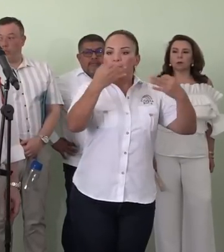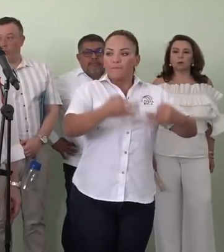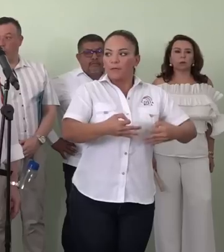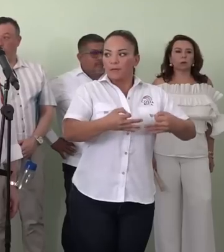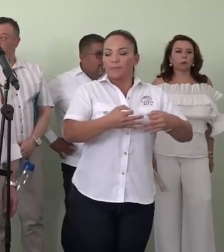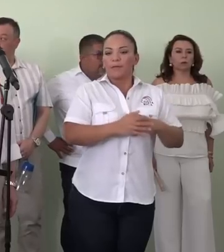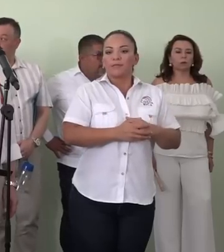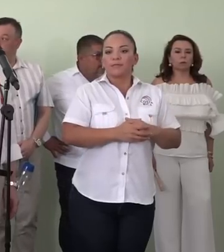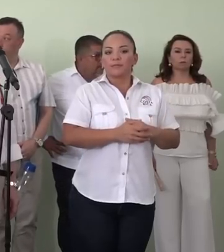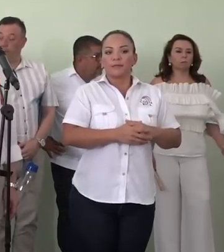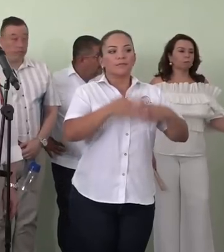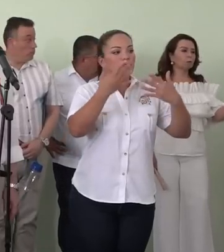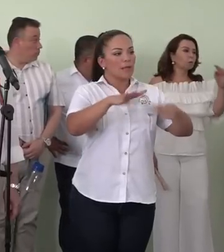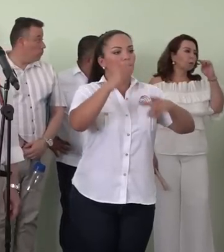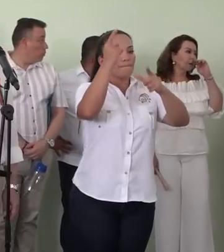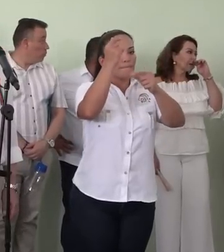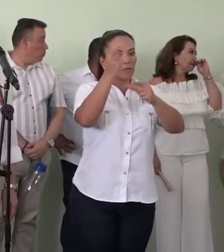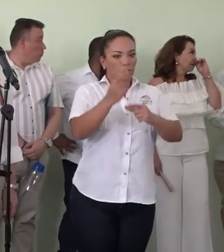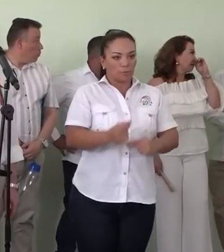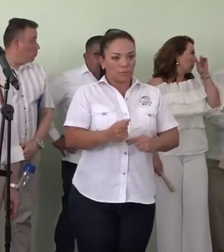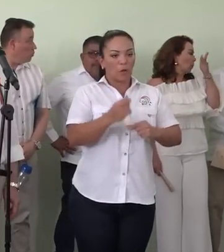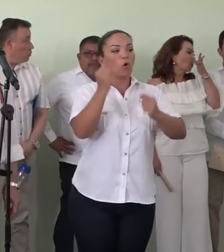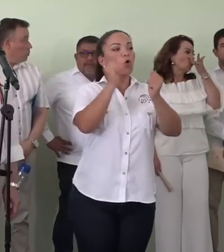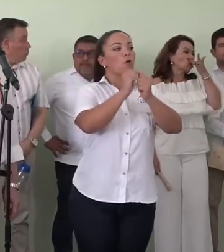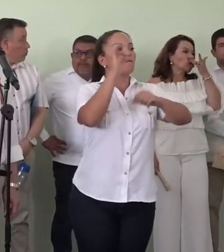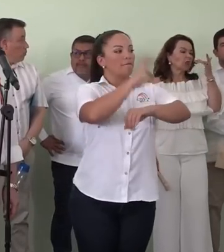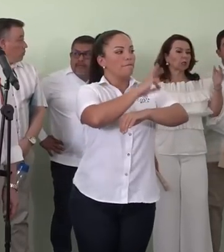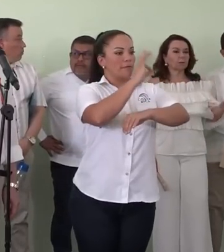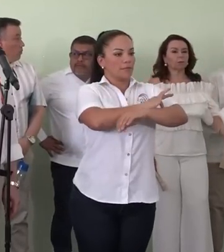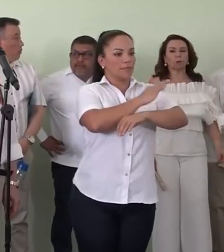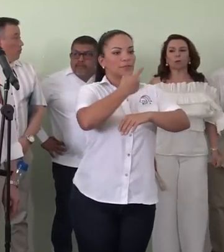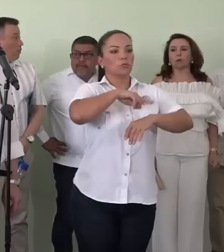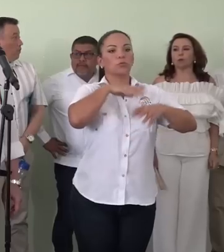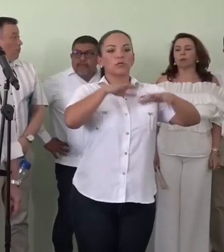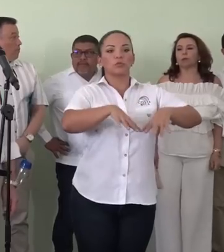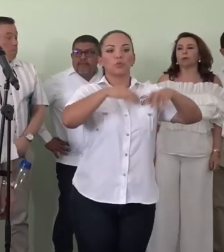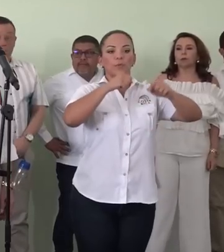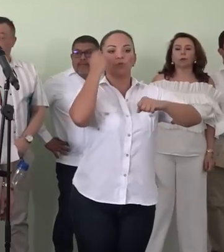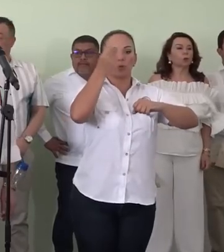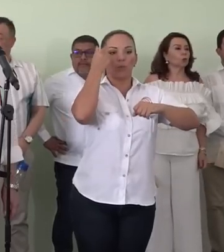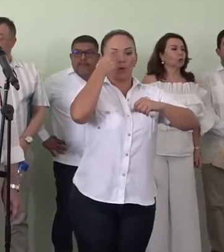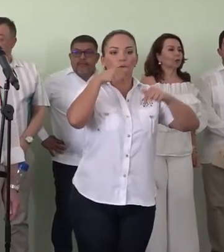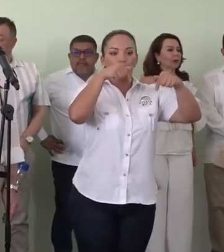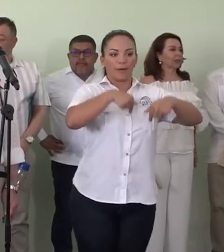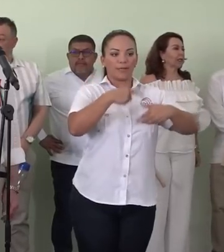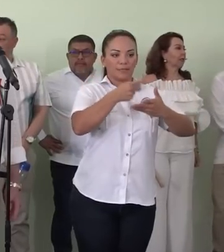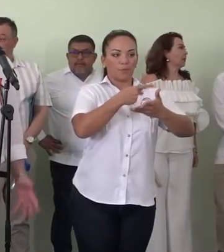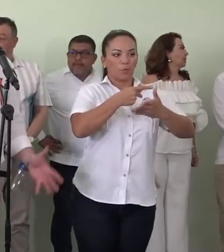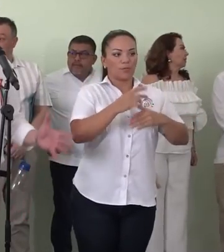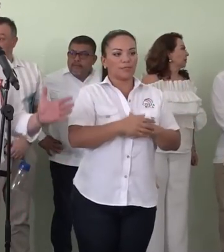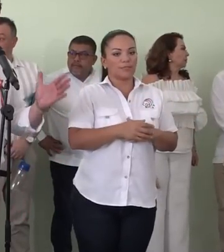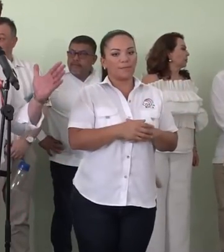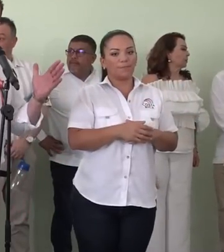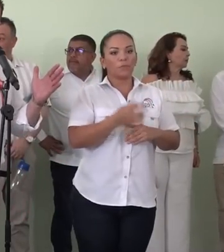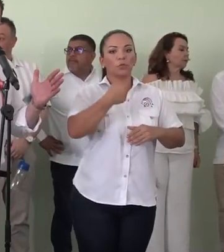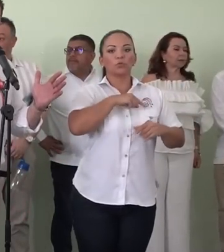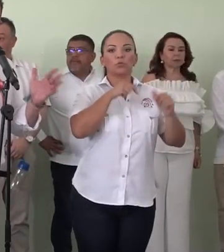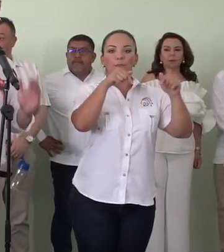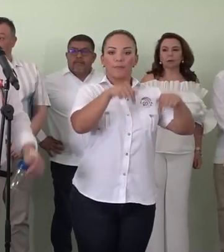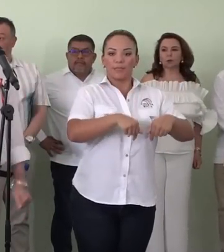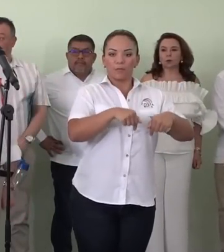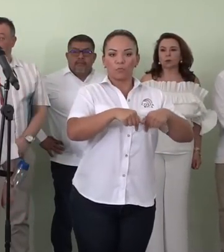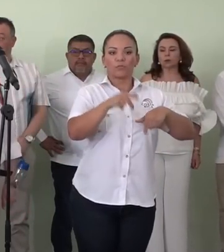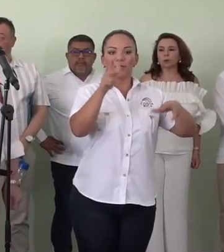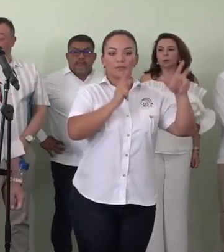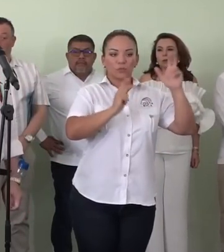firmes, presupuestados y con fecha que hemos asumido como gobierno para esta provincia. Vinimos a